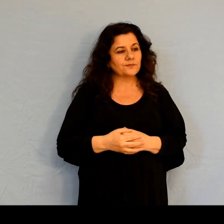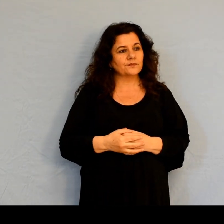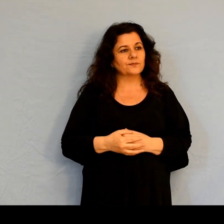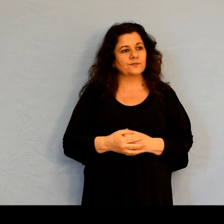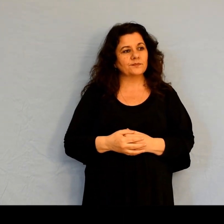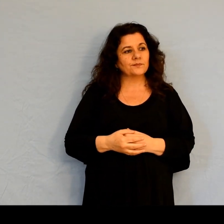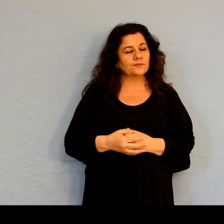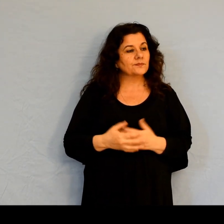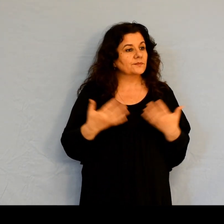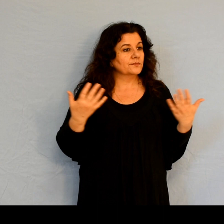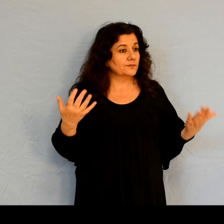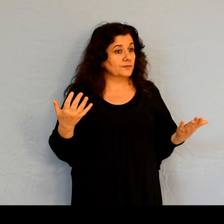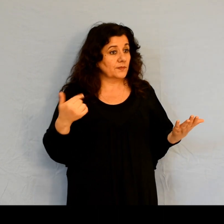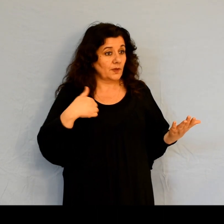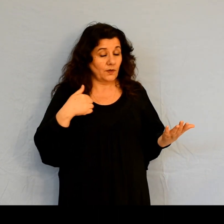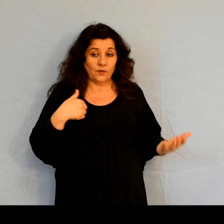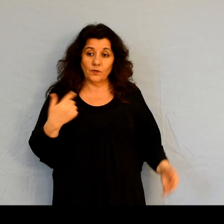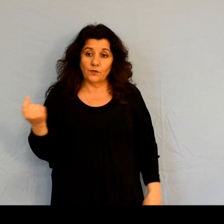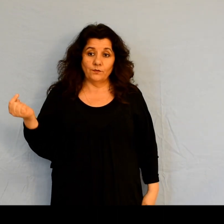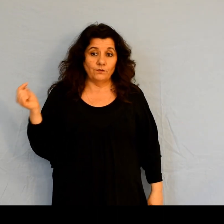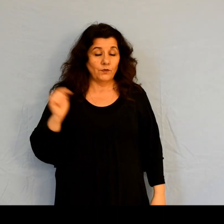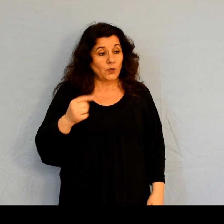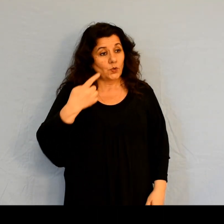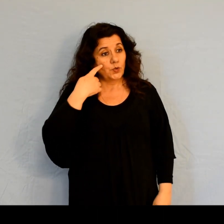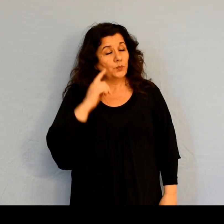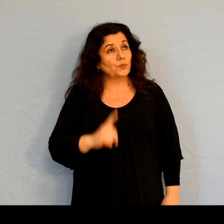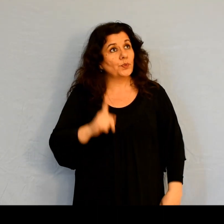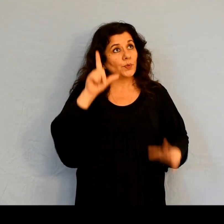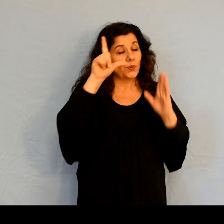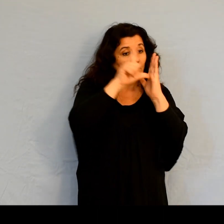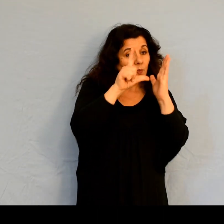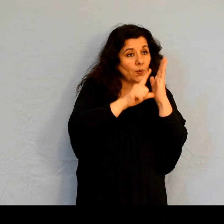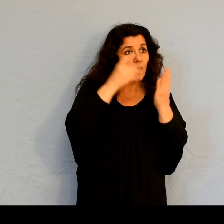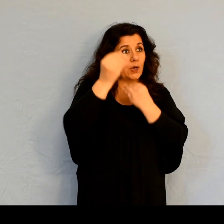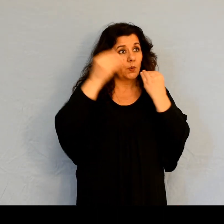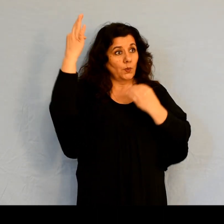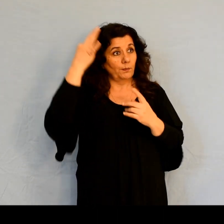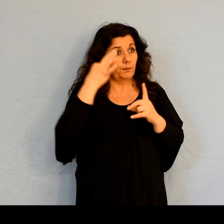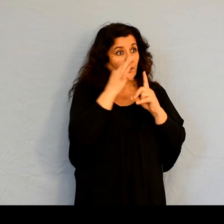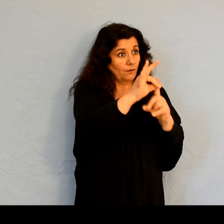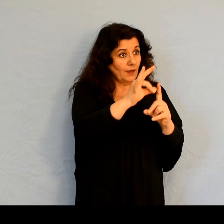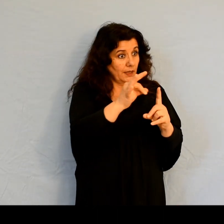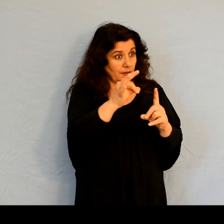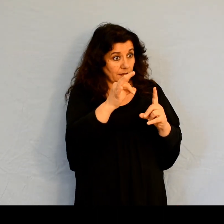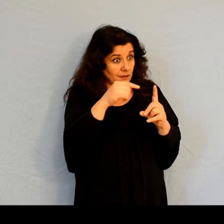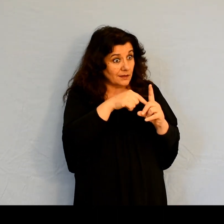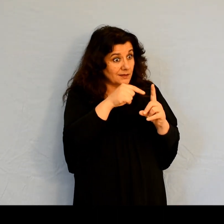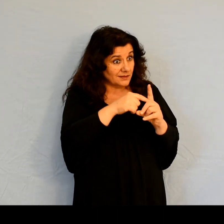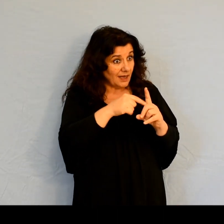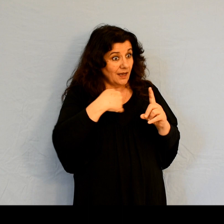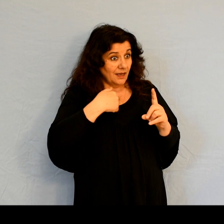« Ne pensez pas que je sois venu abolir la loi ou les prophètes. Je ne suis pas venu